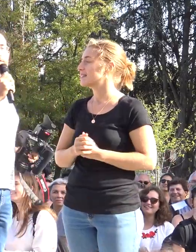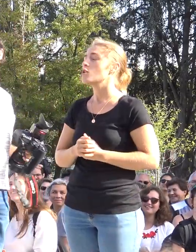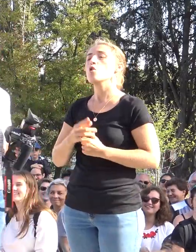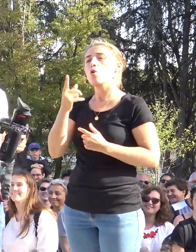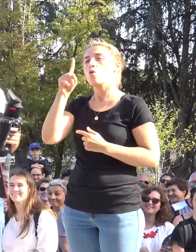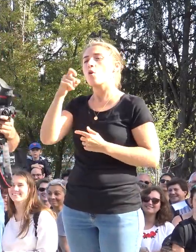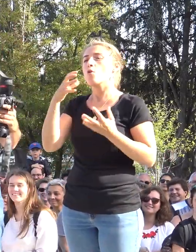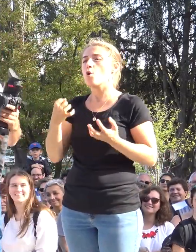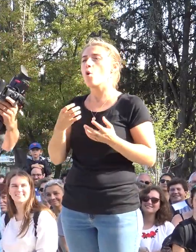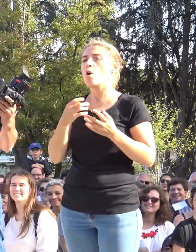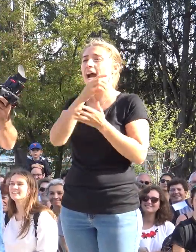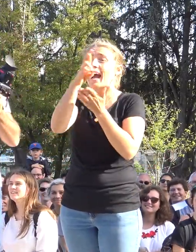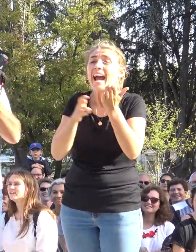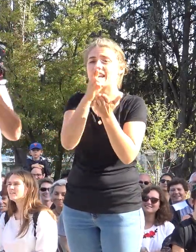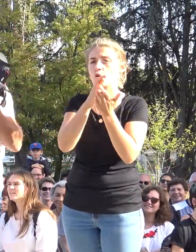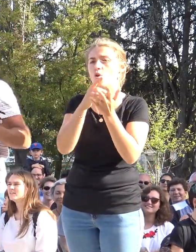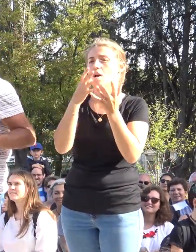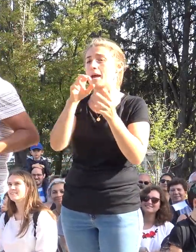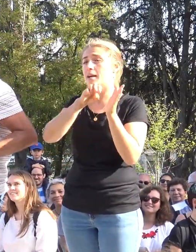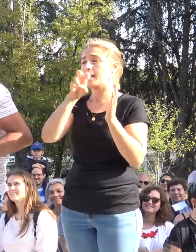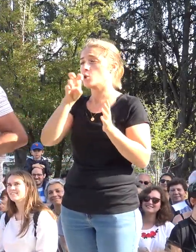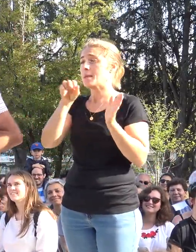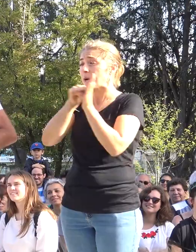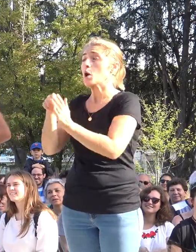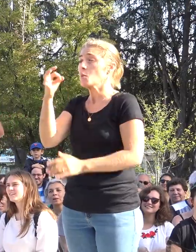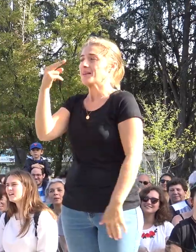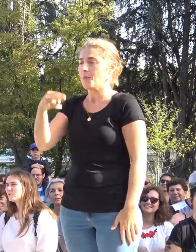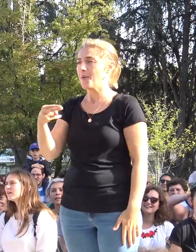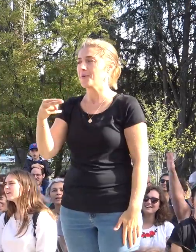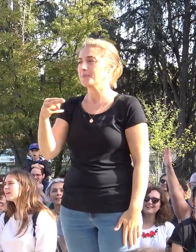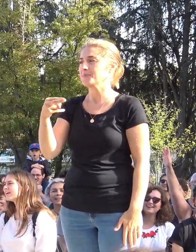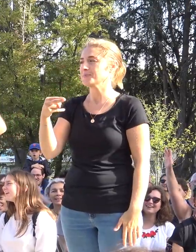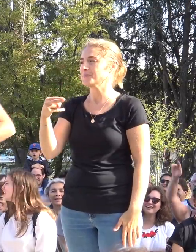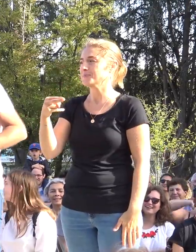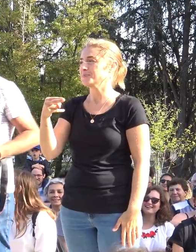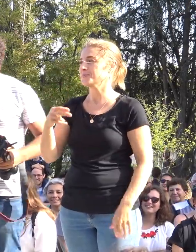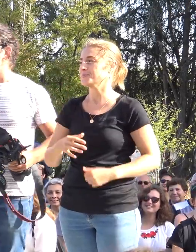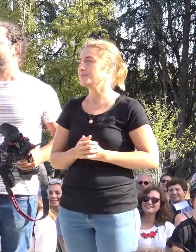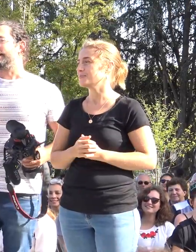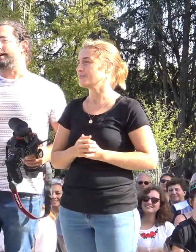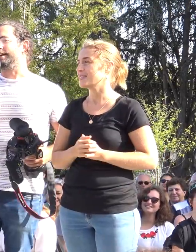Ouais. Est-ce que vous voulez que notre région fasse de l'écologie sa priorité? Ouais.